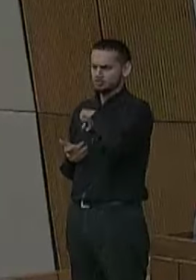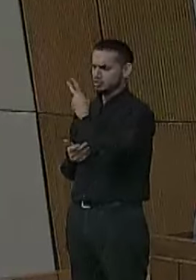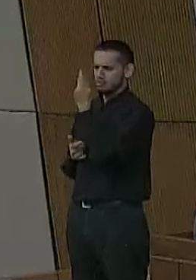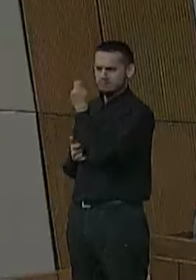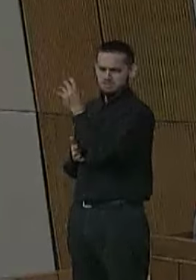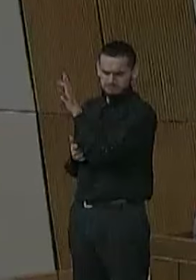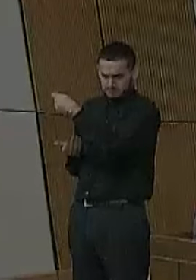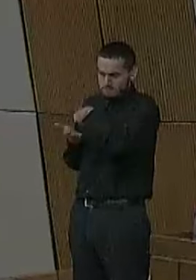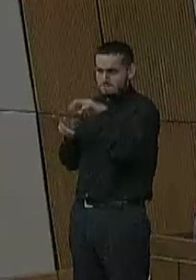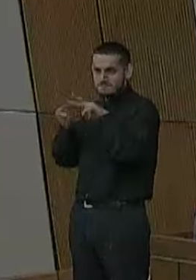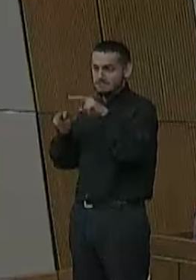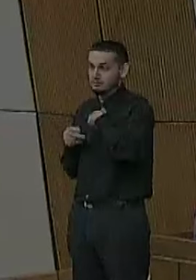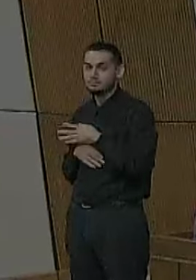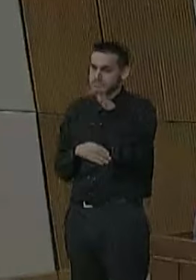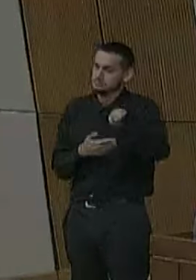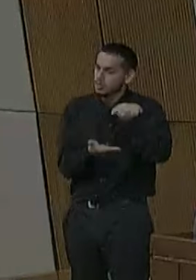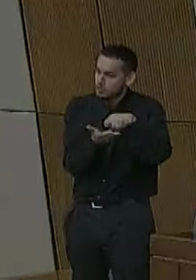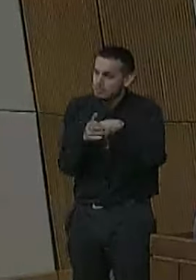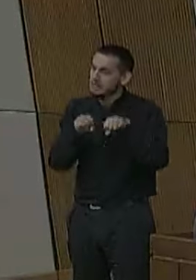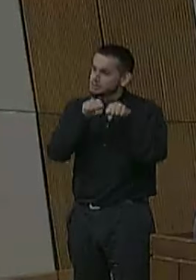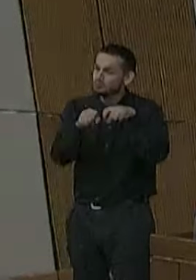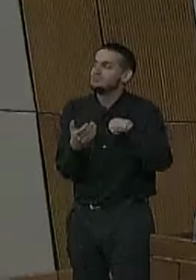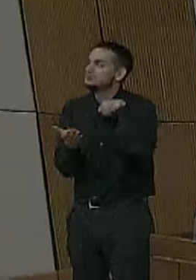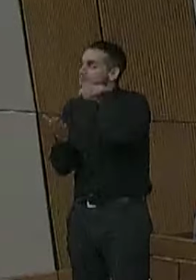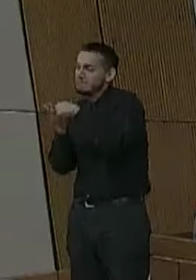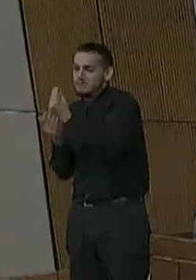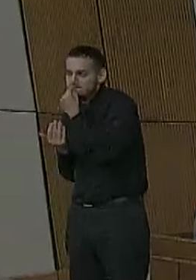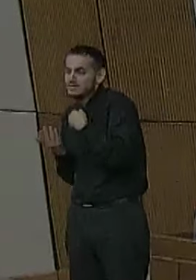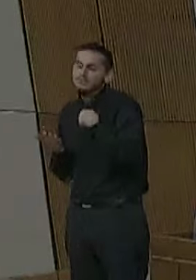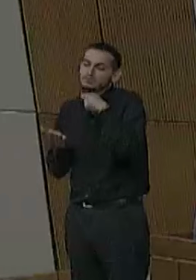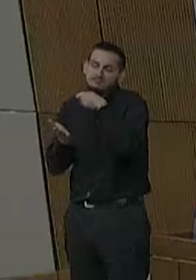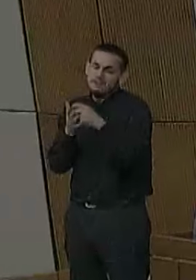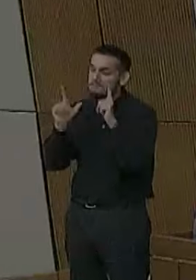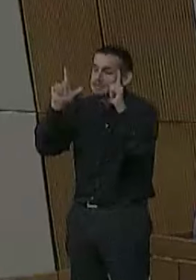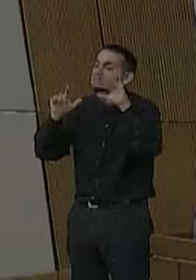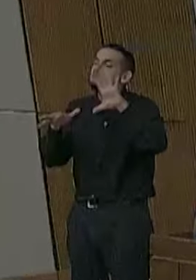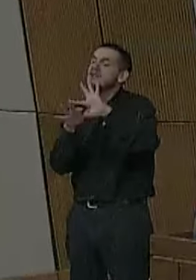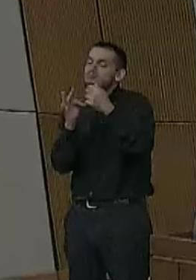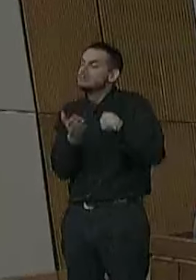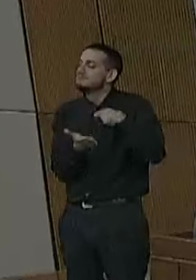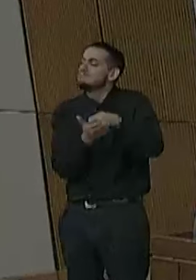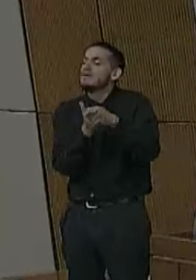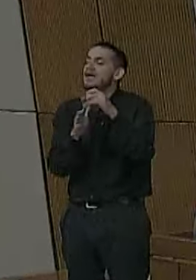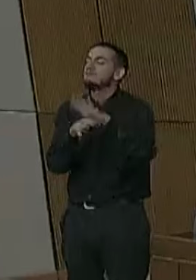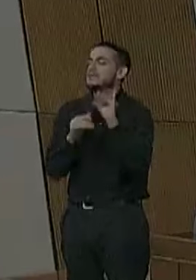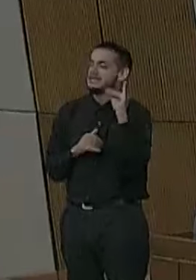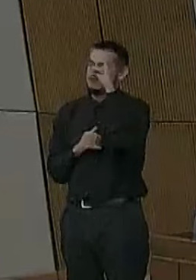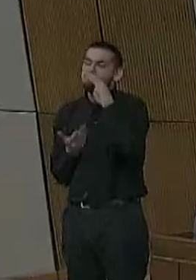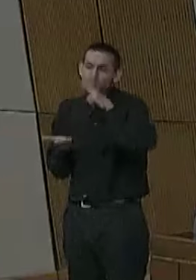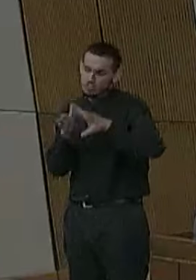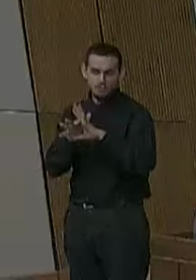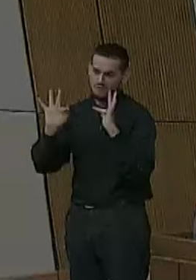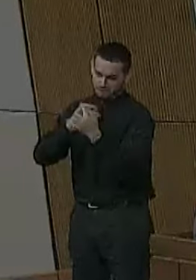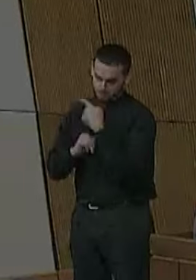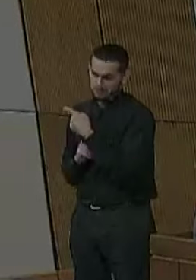en consumidor y obviamente mejora su calidad de vida. Entonces el trabajo es igual a dignidad. También mencionaban ahí como un aporte.